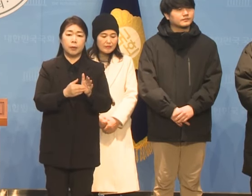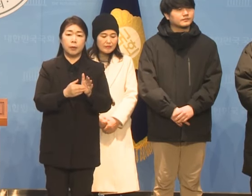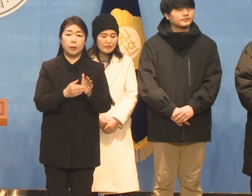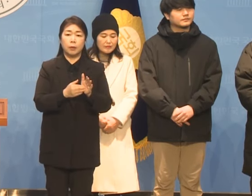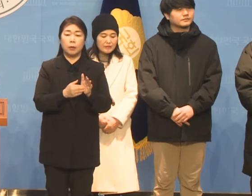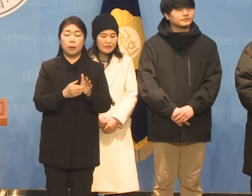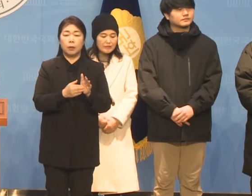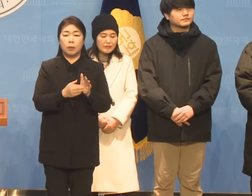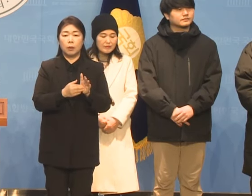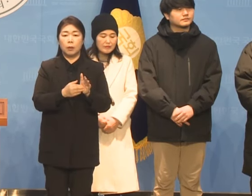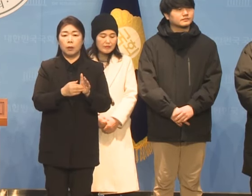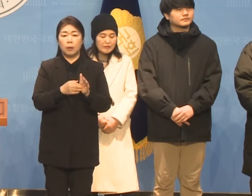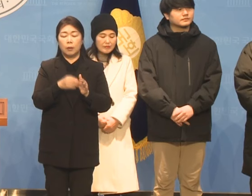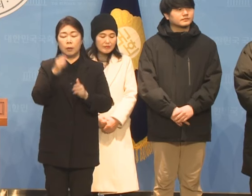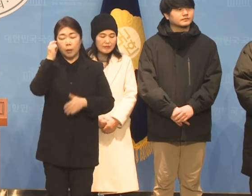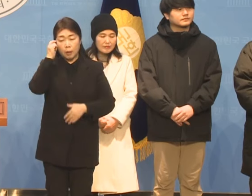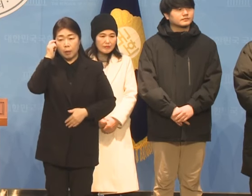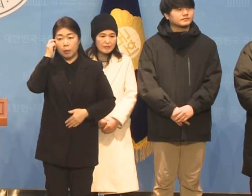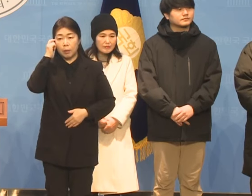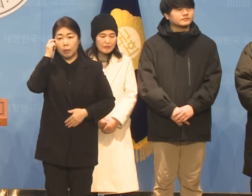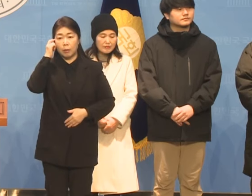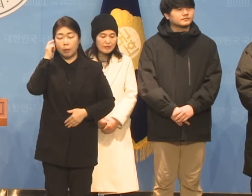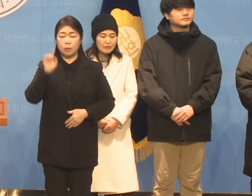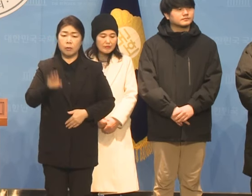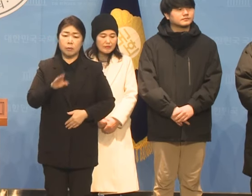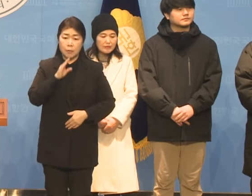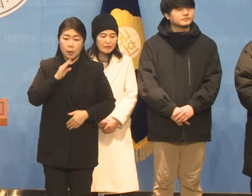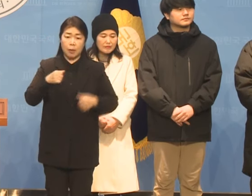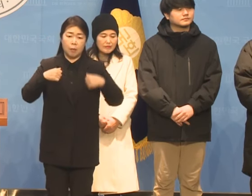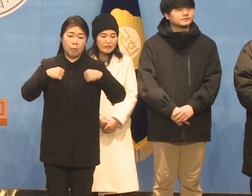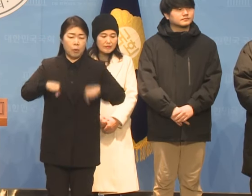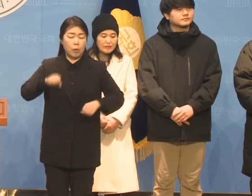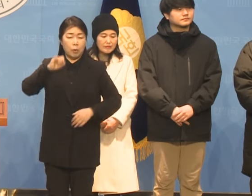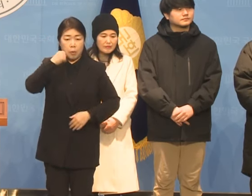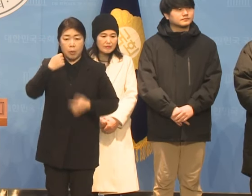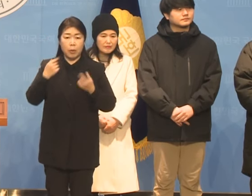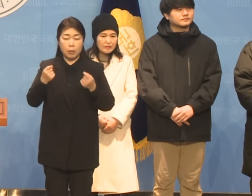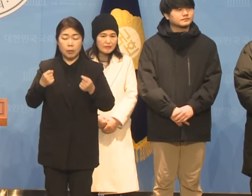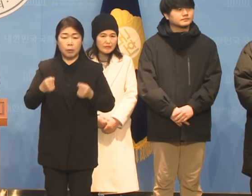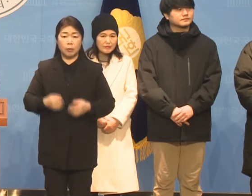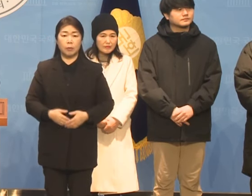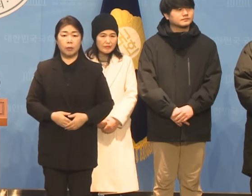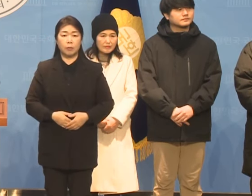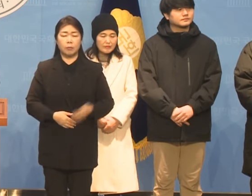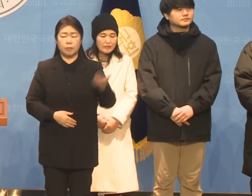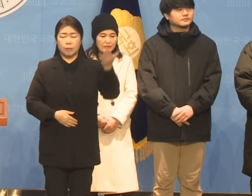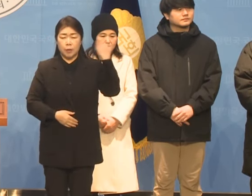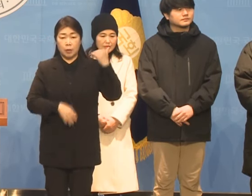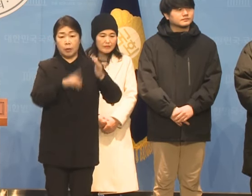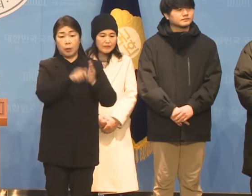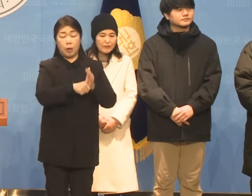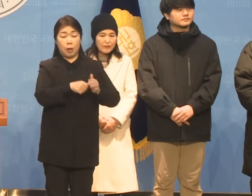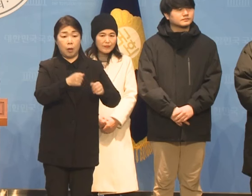찼다는 것을 느낍니다. 도저히 허물 수 없을 것 같은 군사독재 정권이 어느